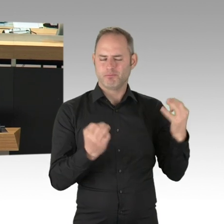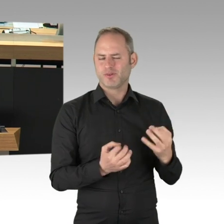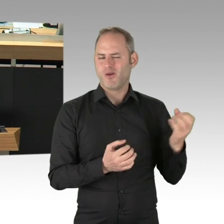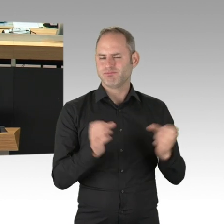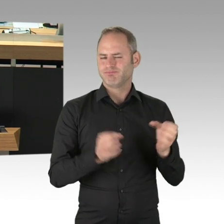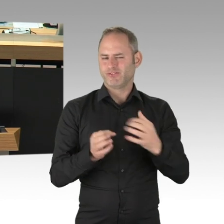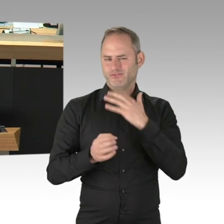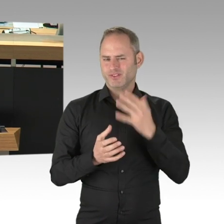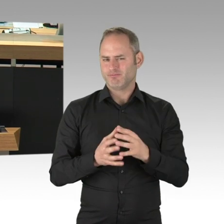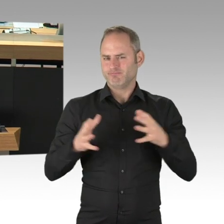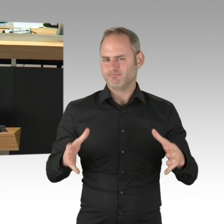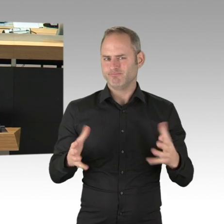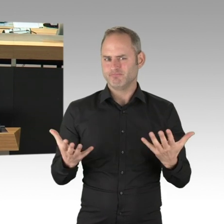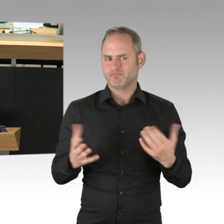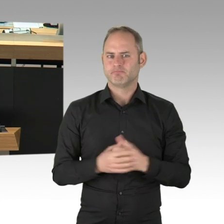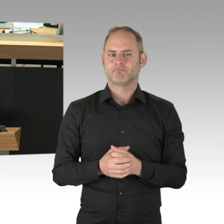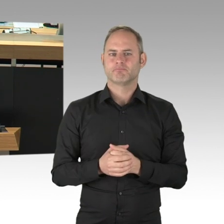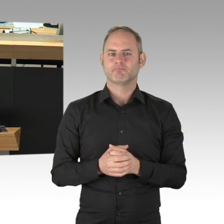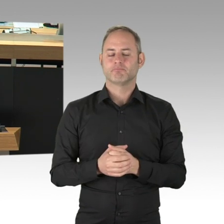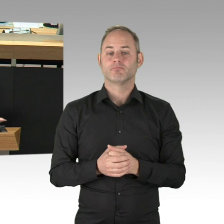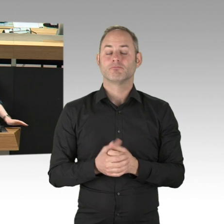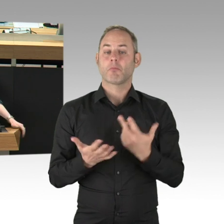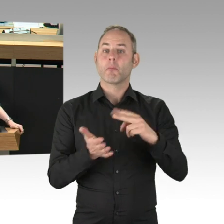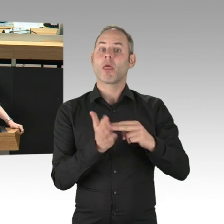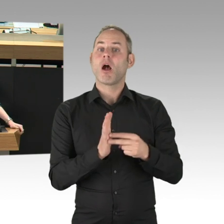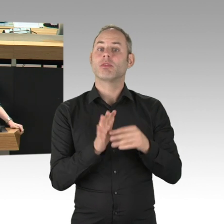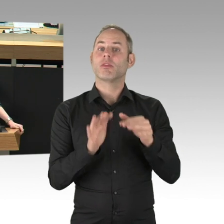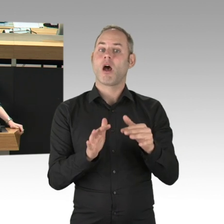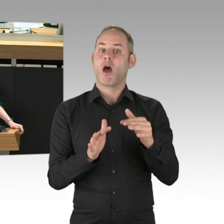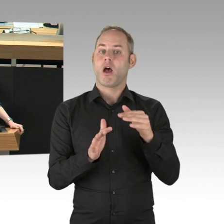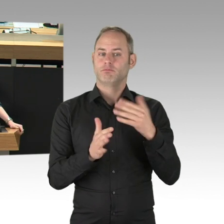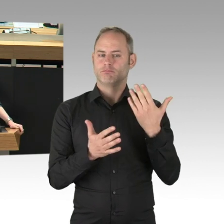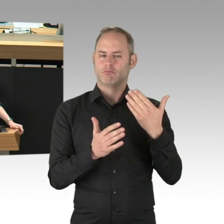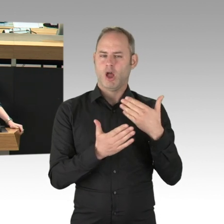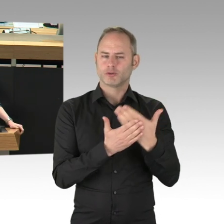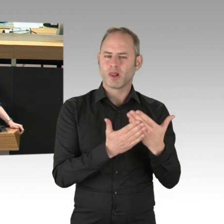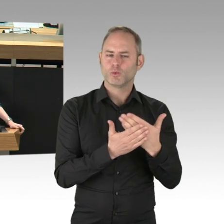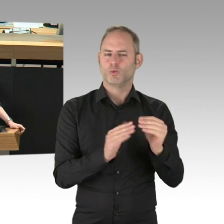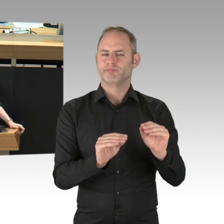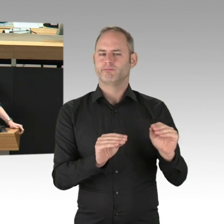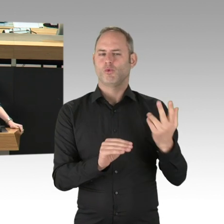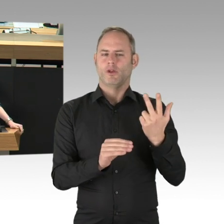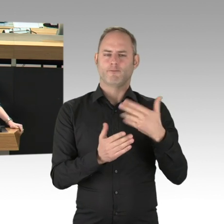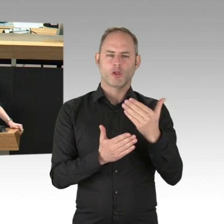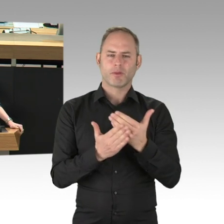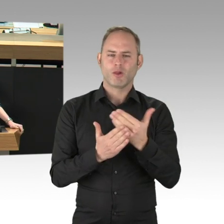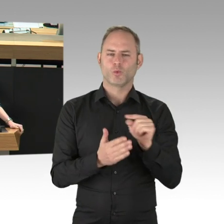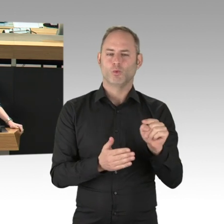geparkt, noch im Rechtsausschuss, und über die Bundesratsinitiative kommt die Koalition offenbar zu keiner gemeinsamen